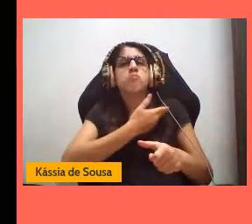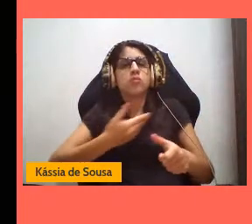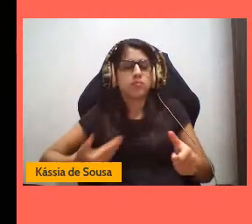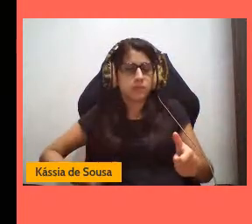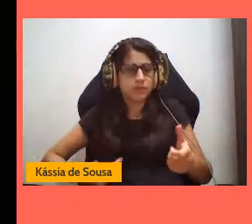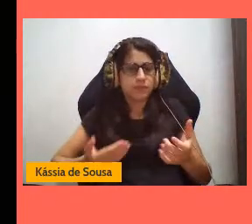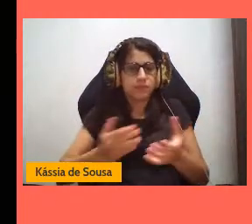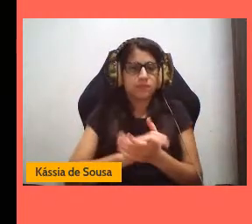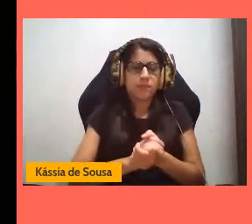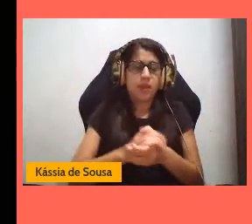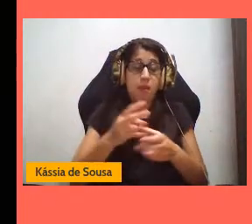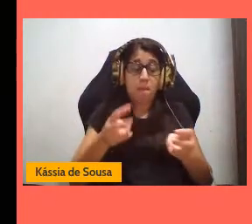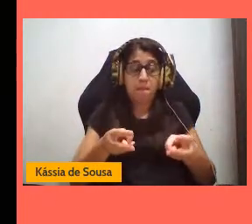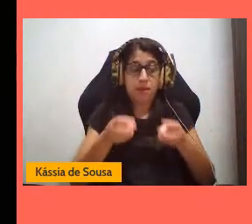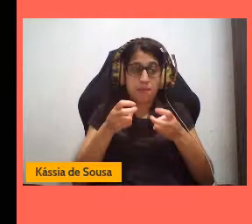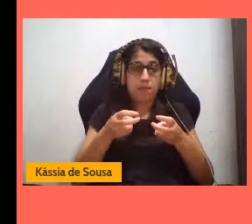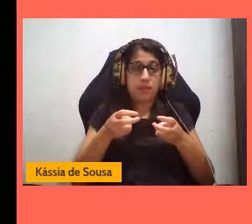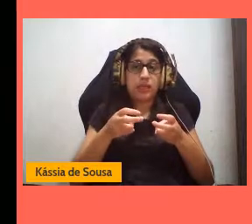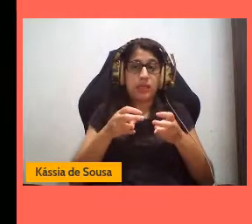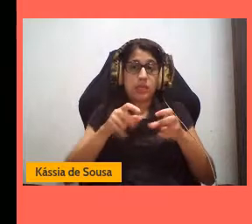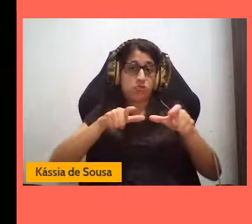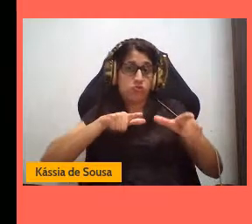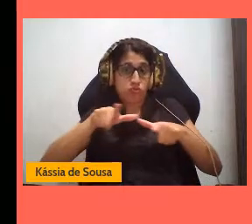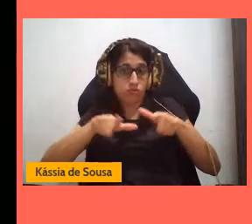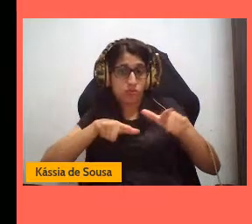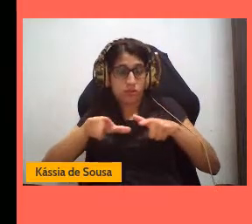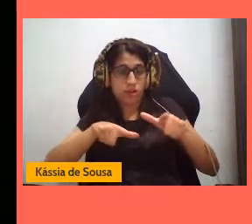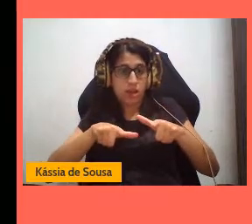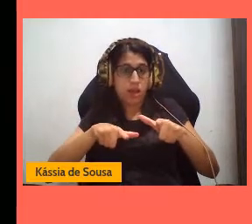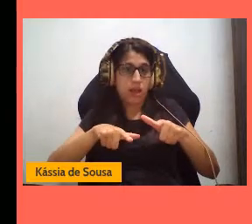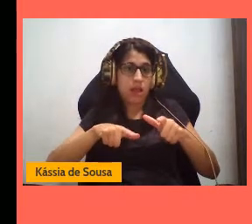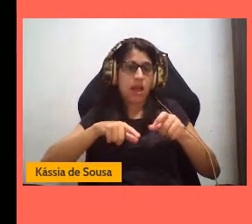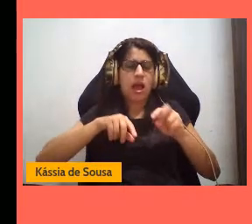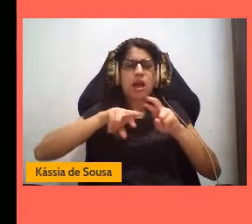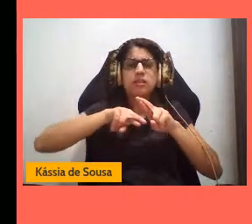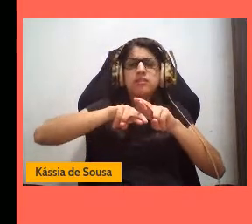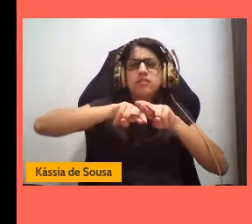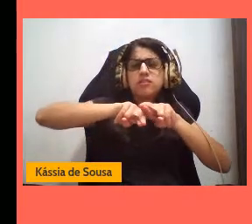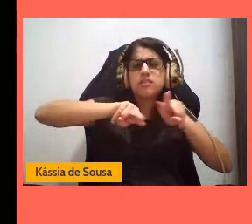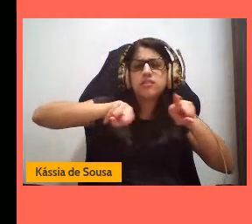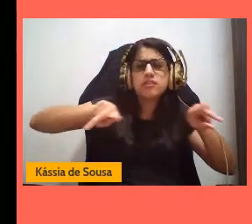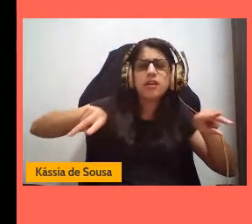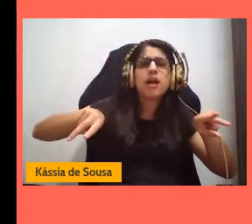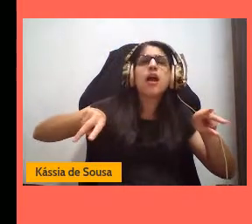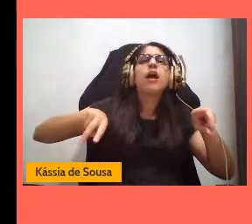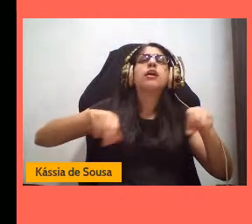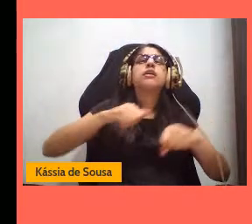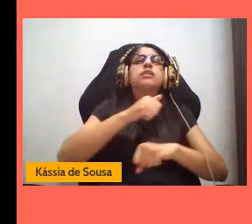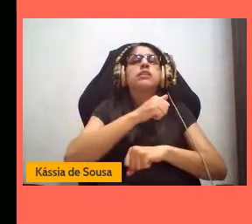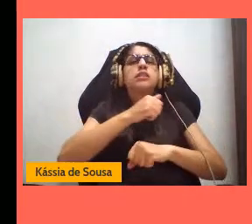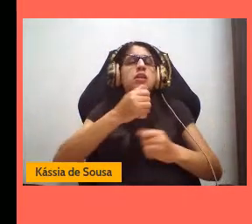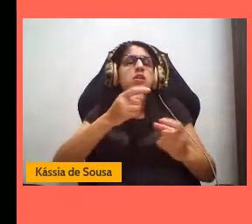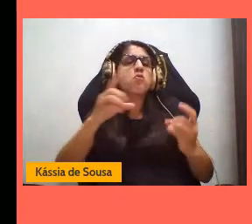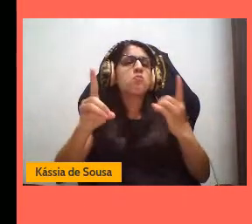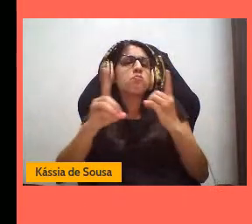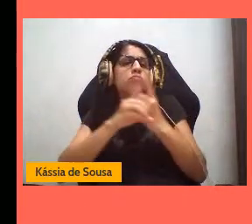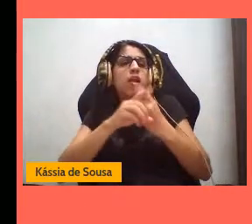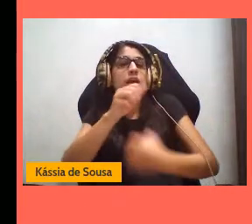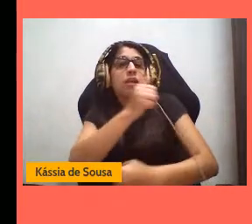isso nos trabalhos. E a diversidade, encontrar graduandos,